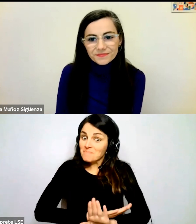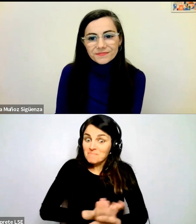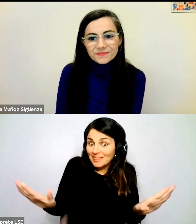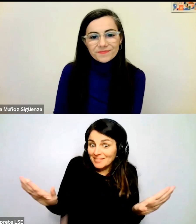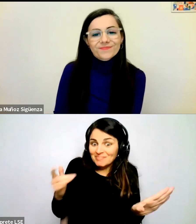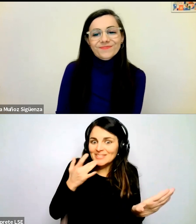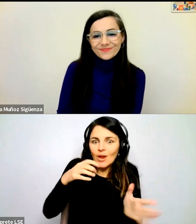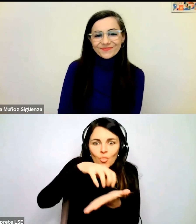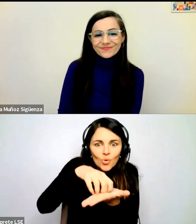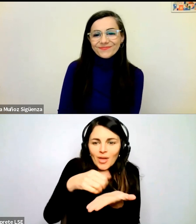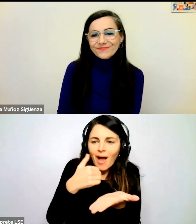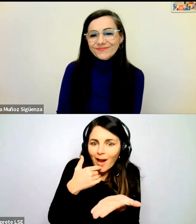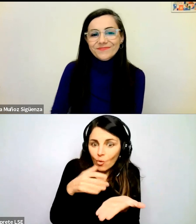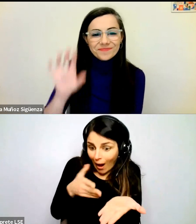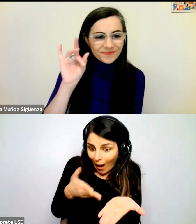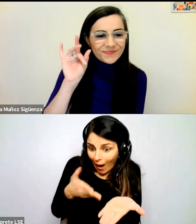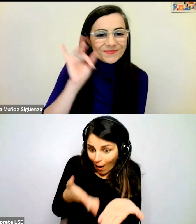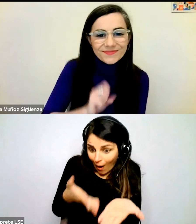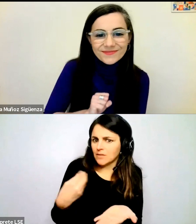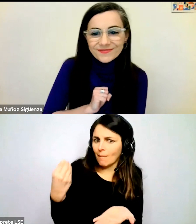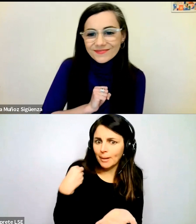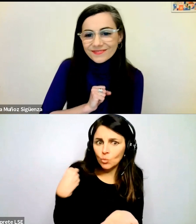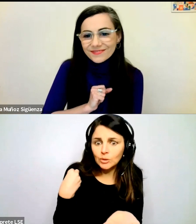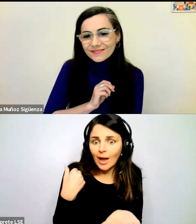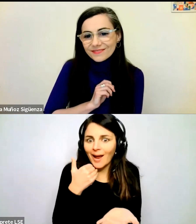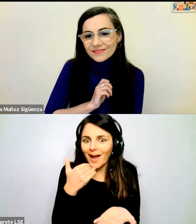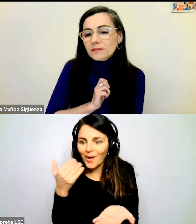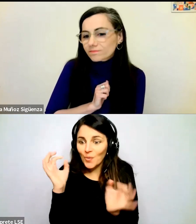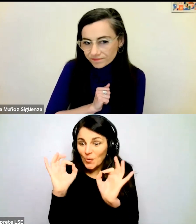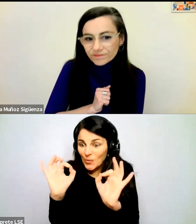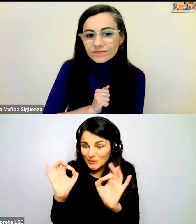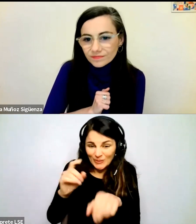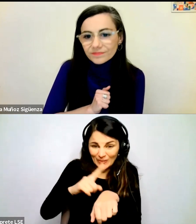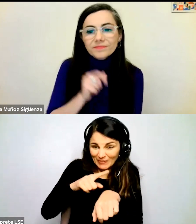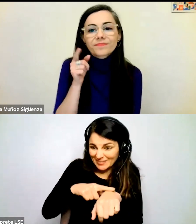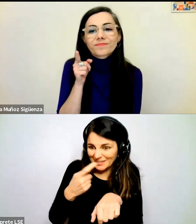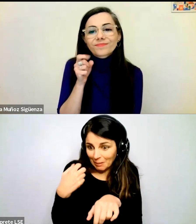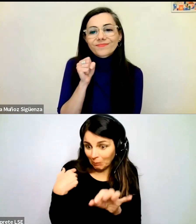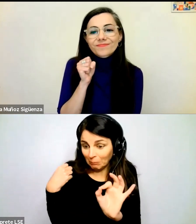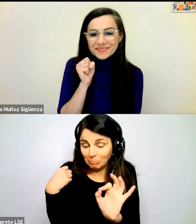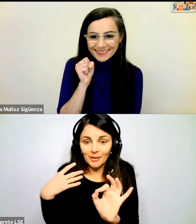queráis hacernos llegar ahora, en un ratillo, en este ratillo que tenemos, pues nos comentáis.